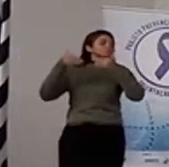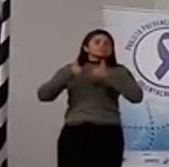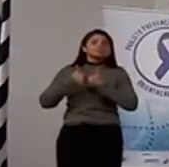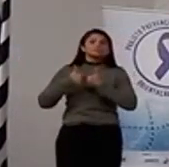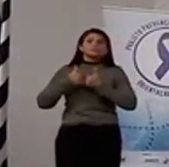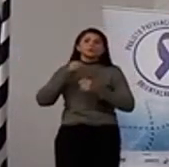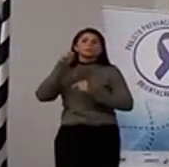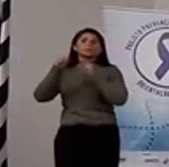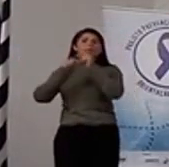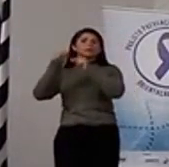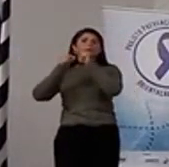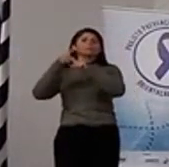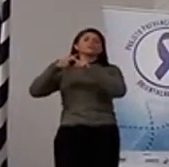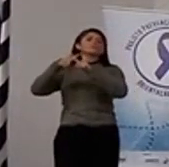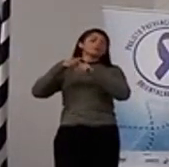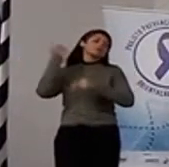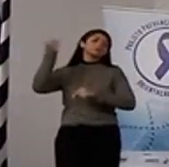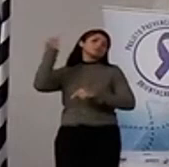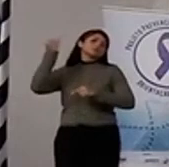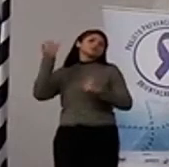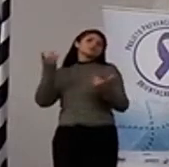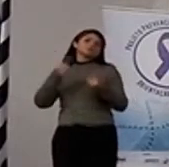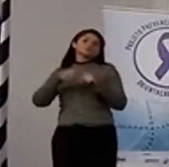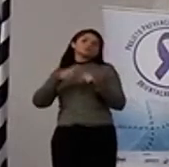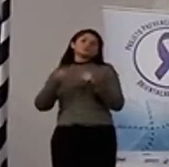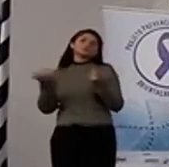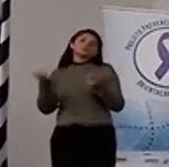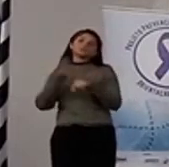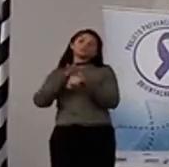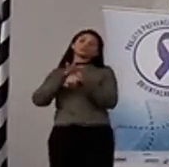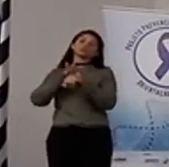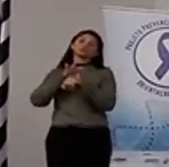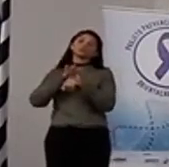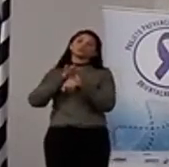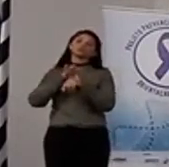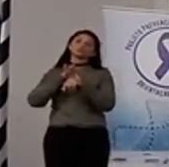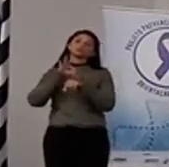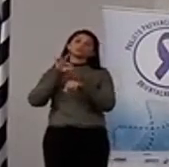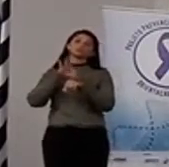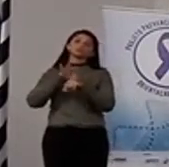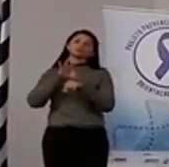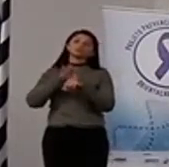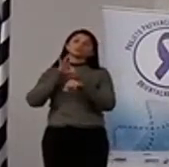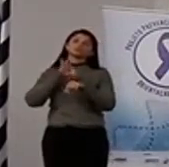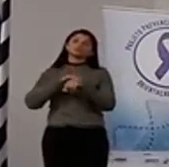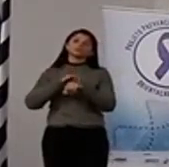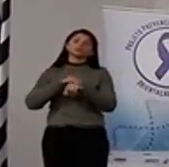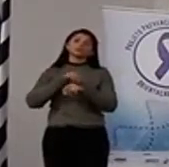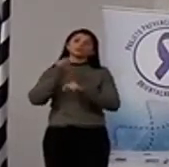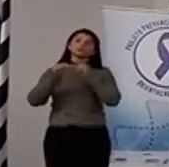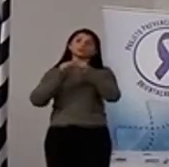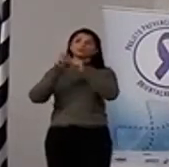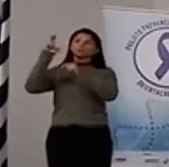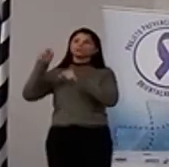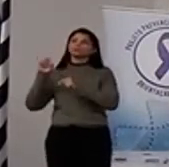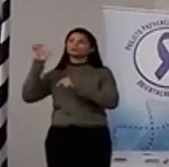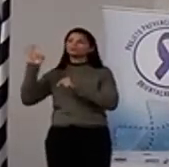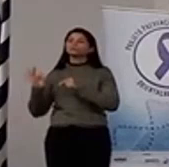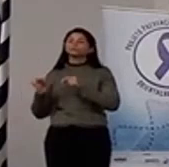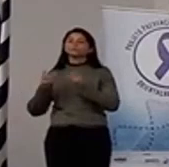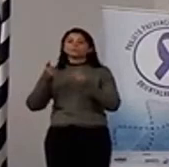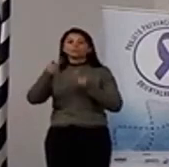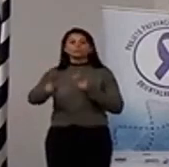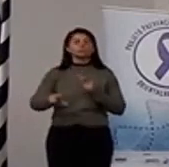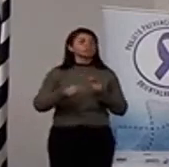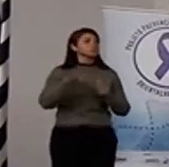ter esse diagnóstico? Porque às vezes é uma doença que você tem 50% de chance de ter outro filho com diagnóstico. Existem algumas formas tratáveis,